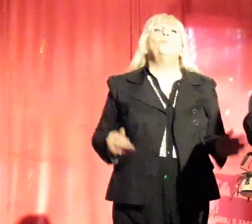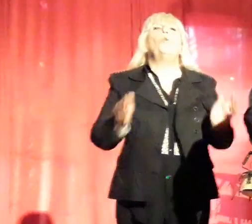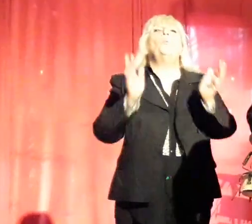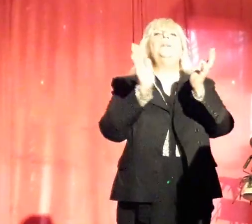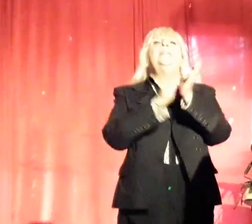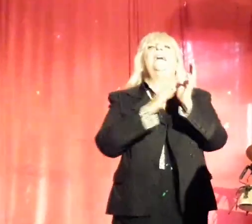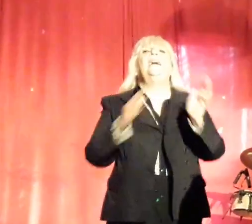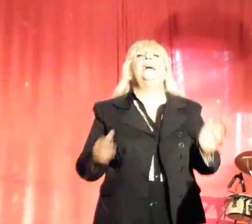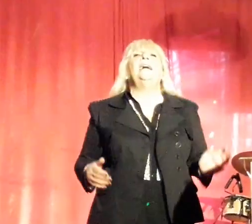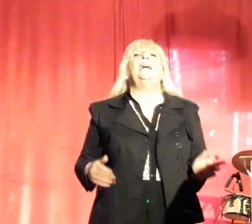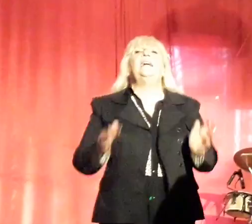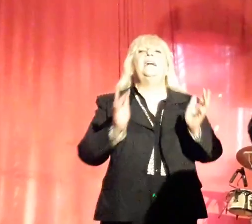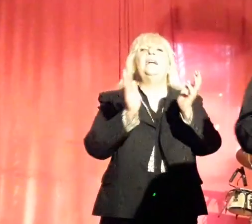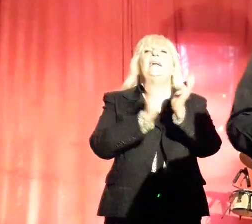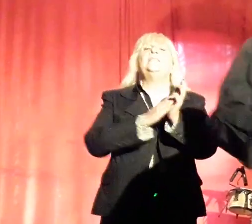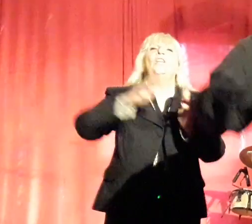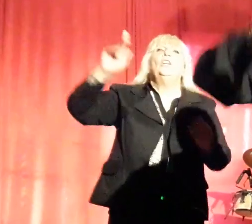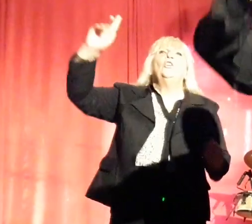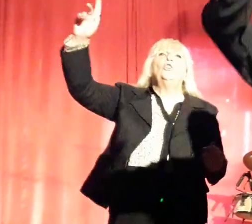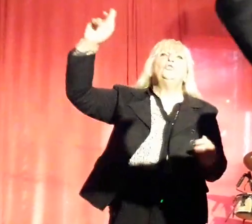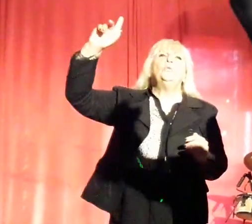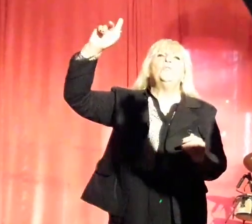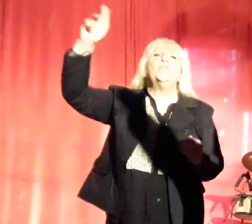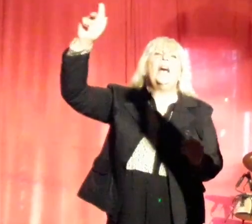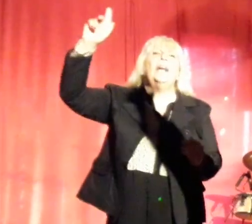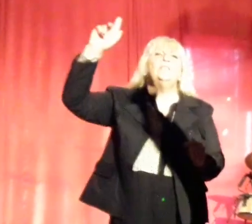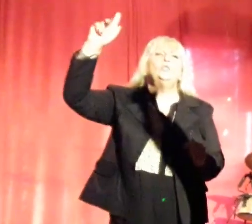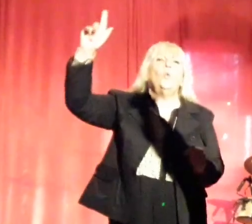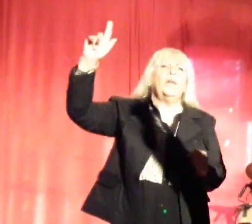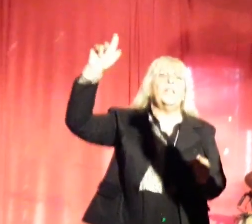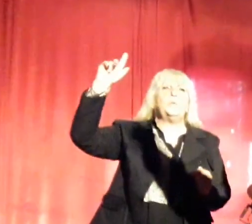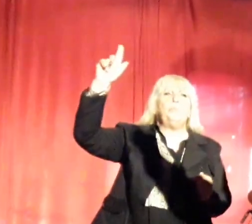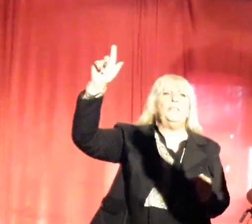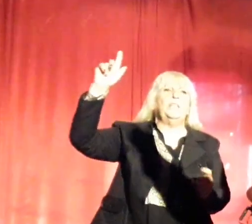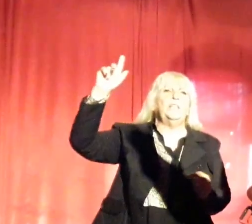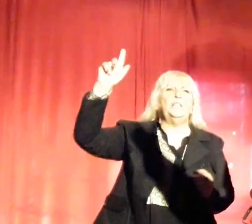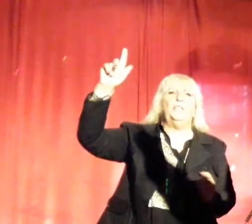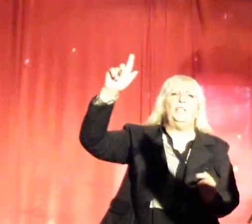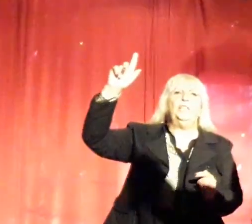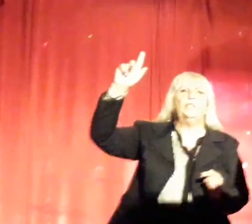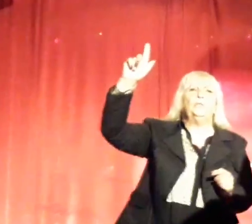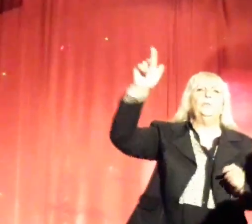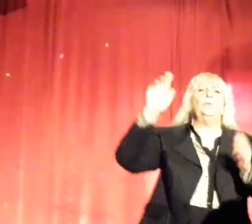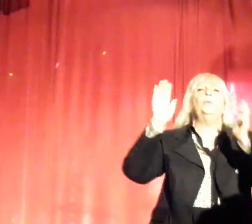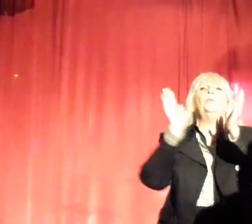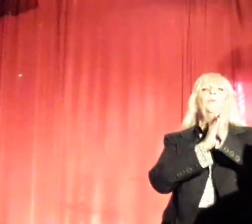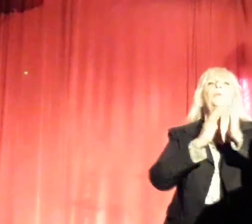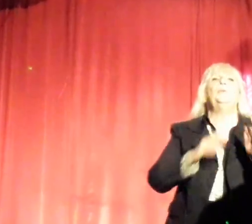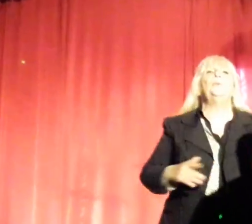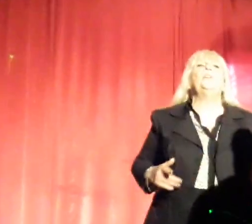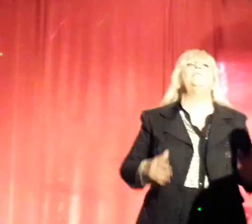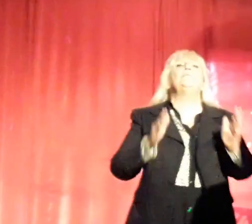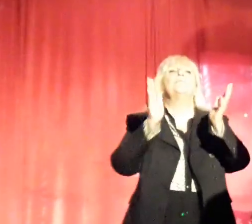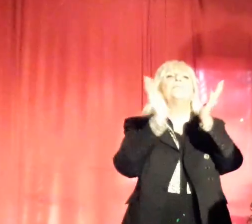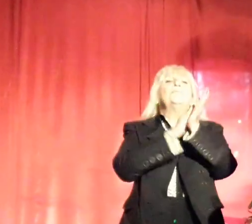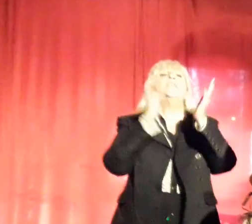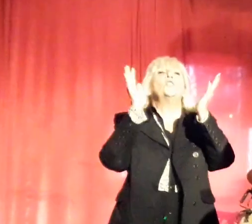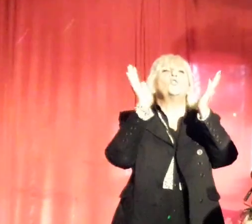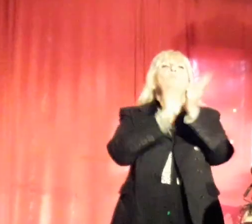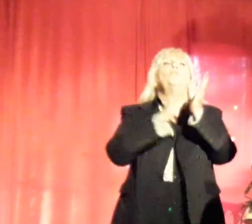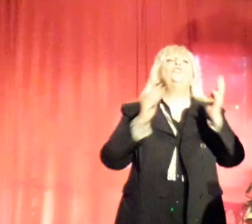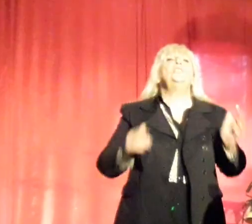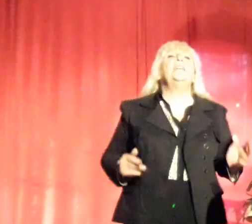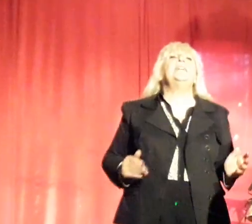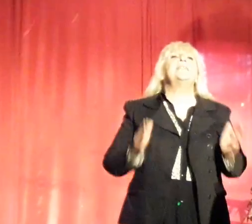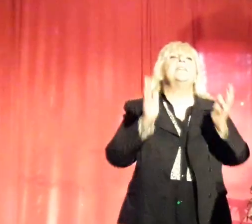se moverán con tu Santo Espíritu. Y